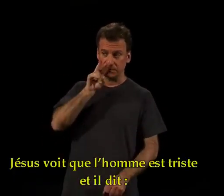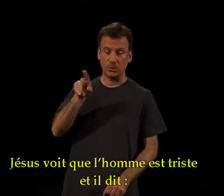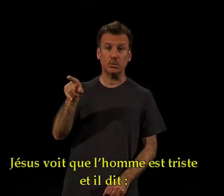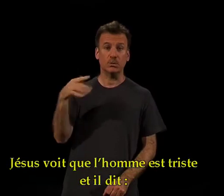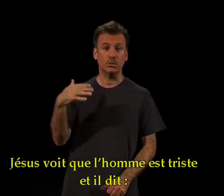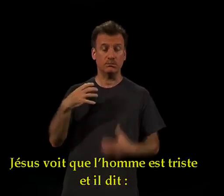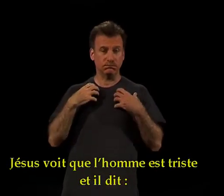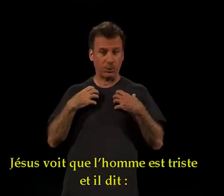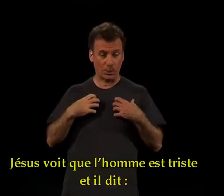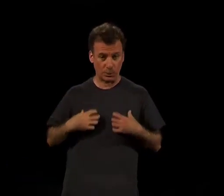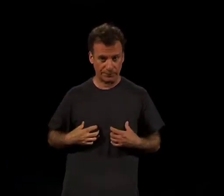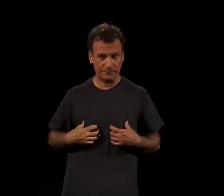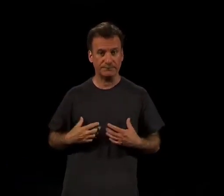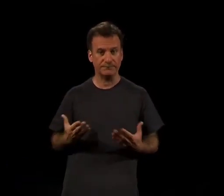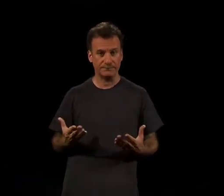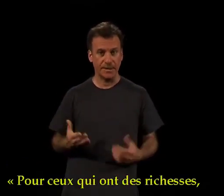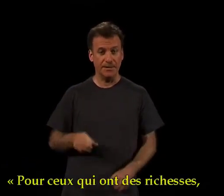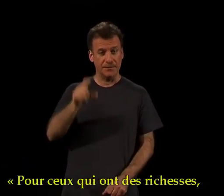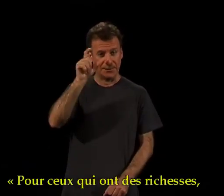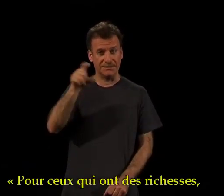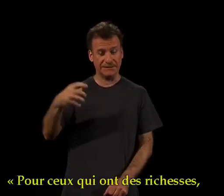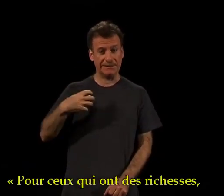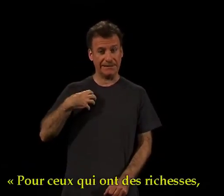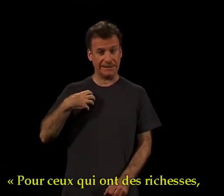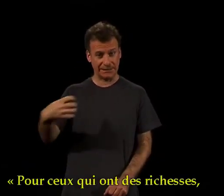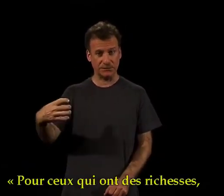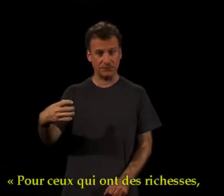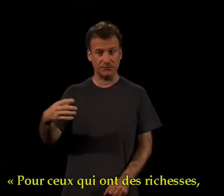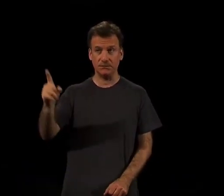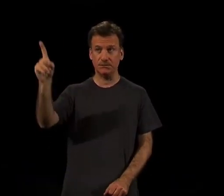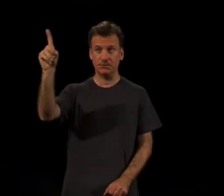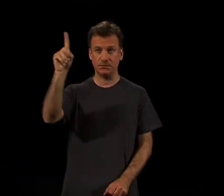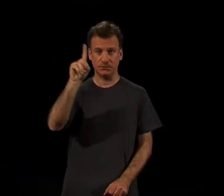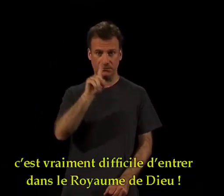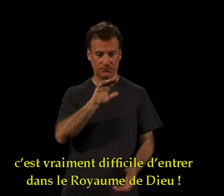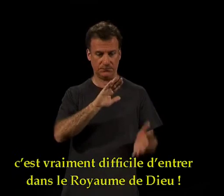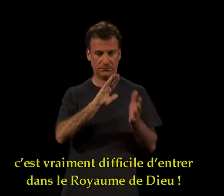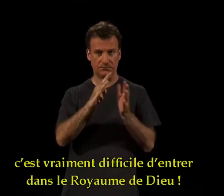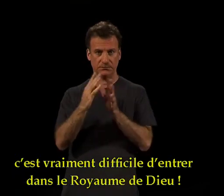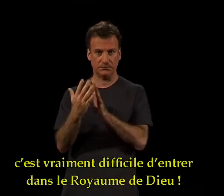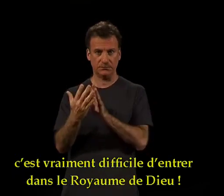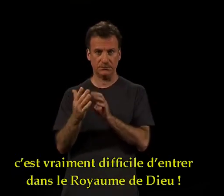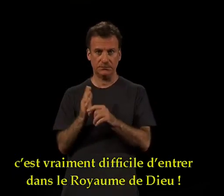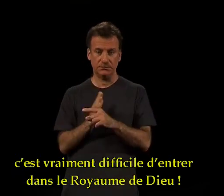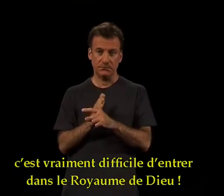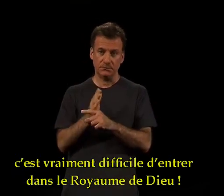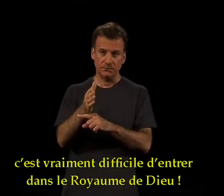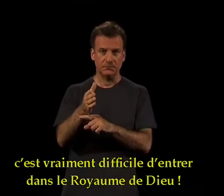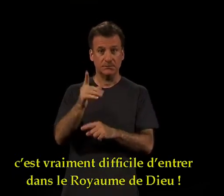Jésus voit que l'homme est triste et il dit « Pour ceux qui ont des richesses, c'est vraiment difficile d'entrer dans le